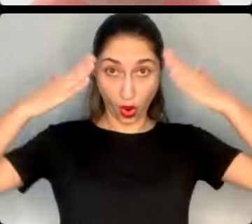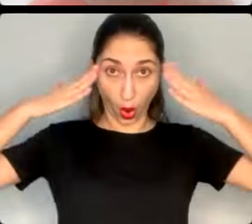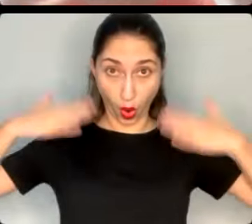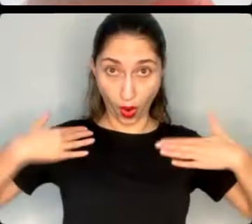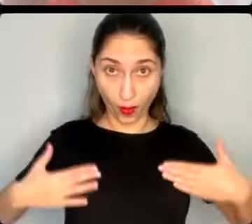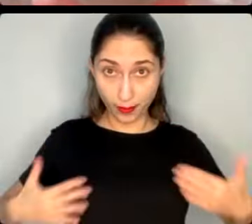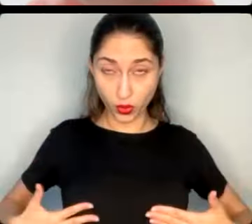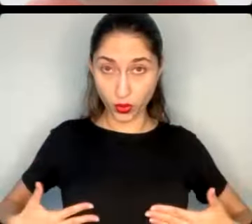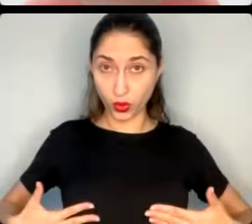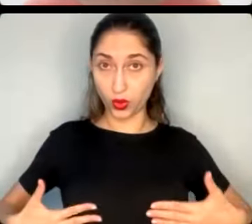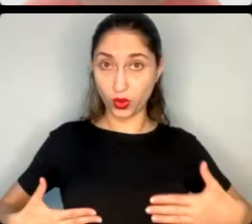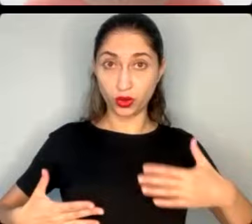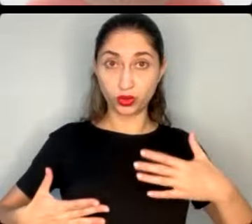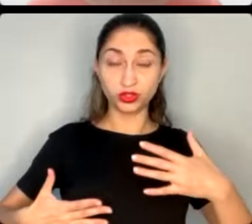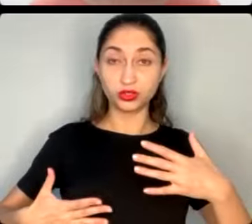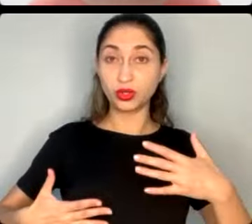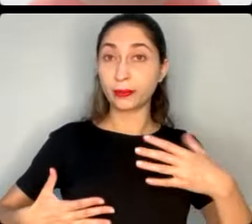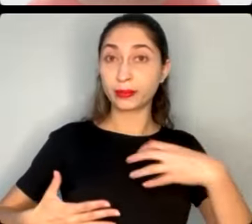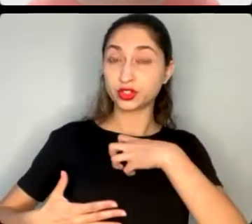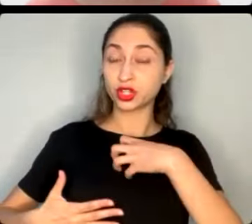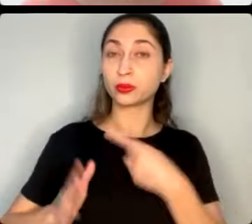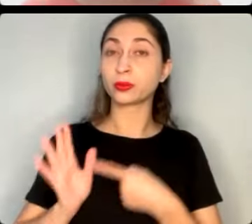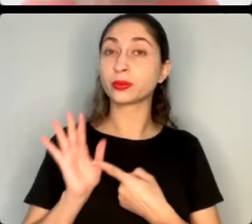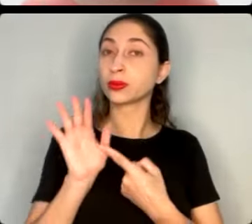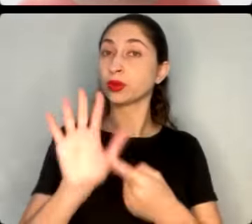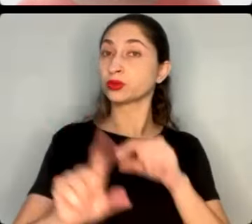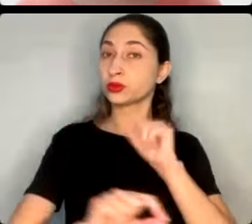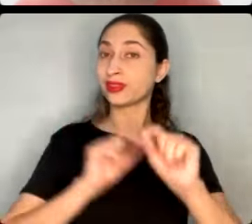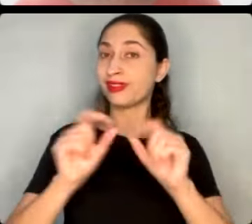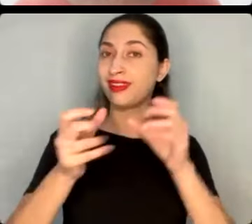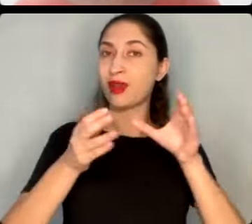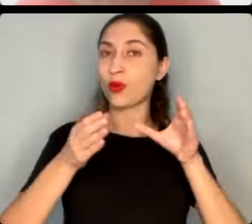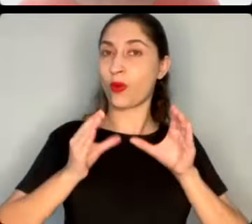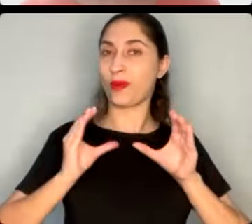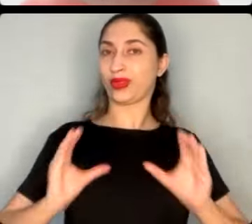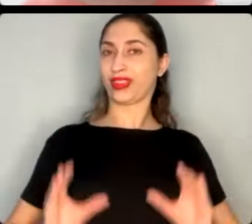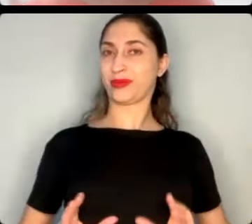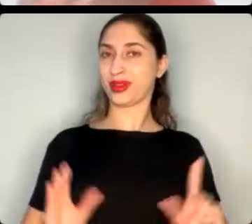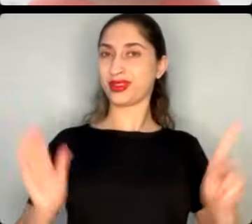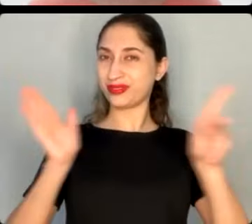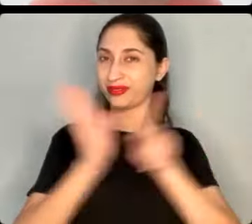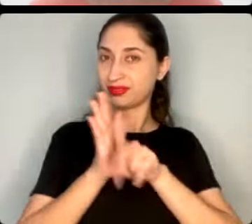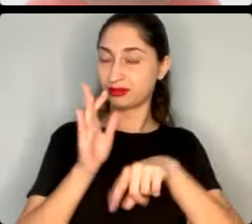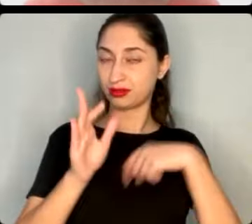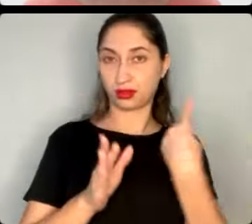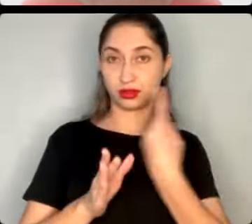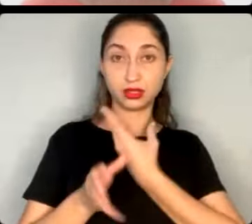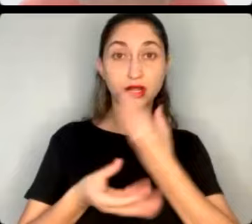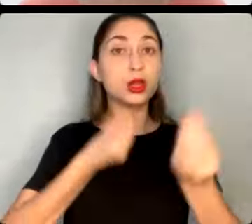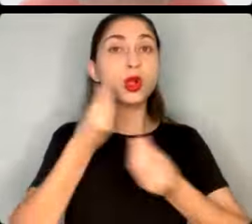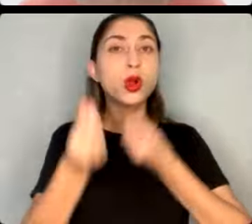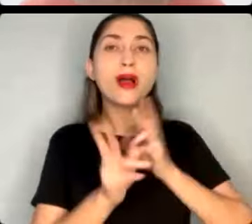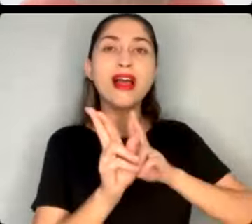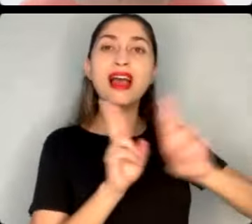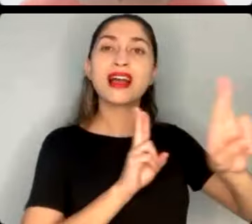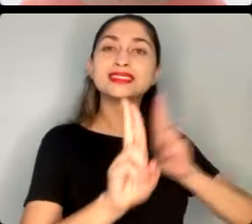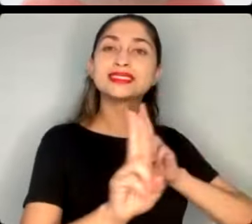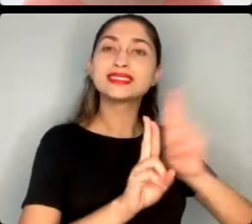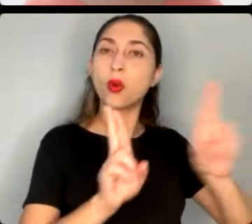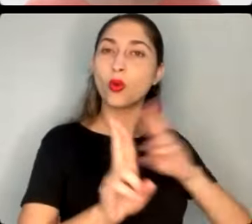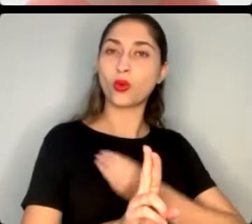ela indica também grande parte do nosso comportamento e como a gente atua na